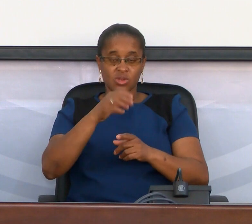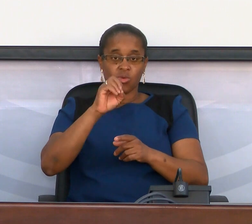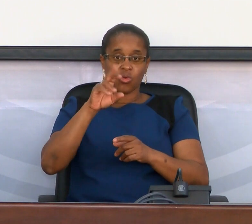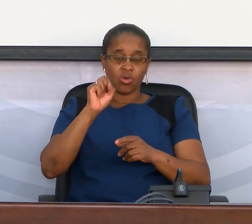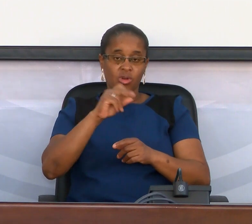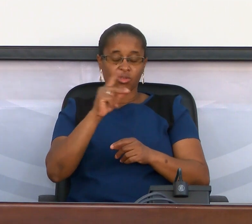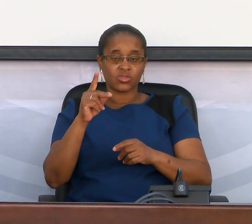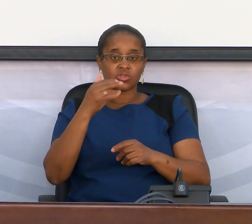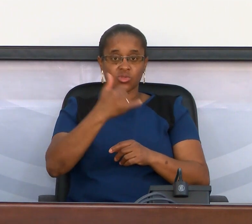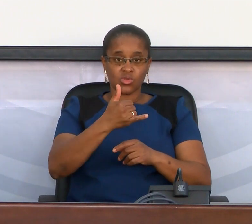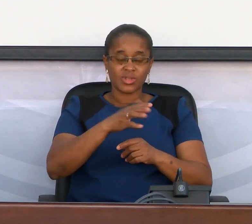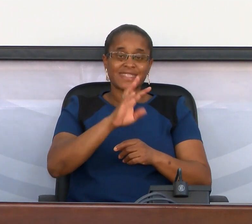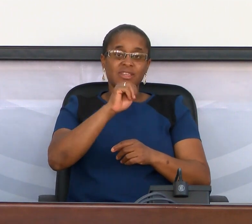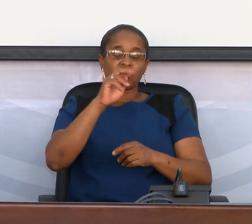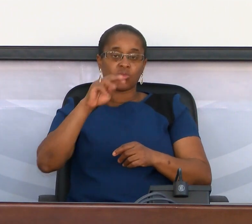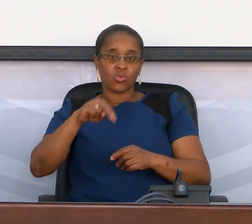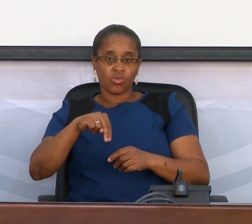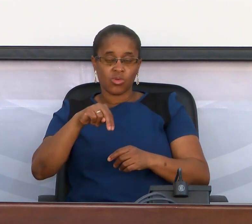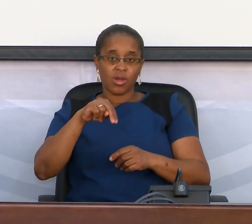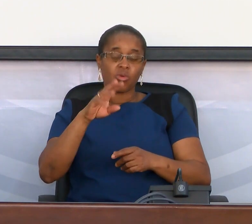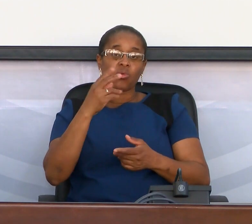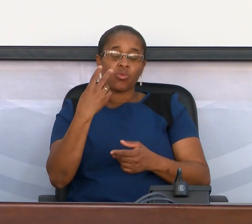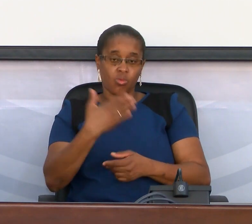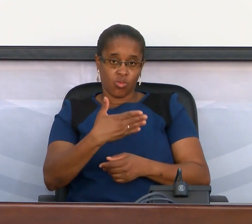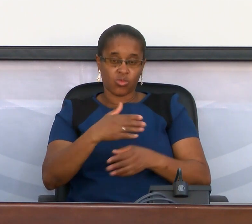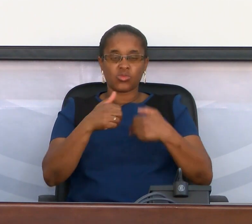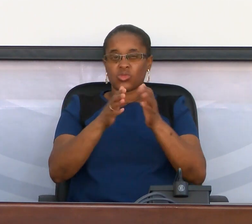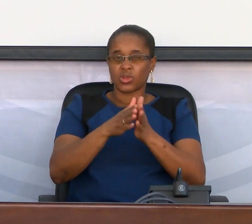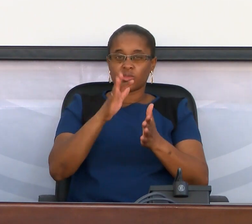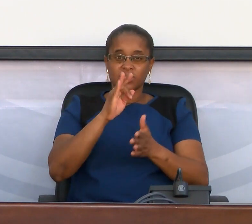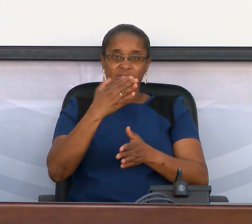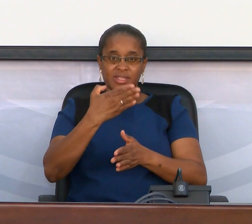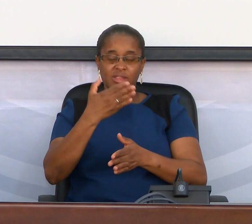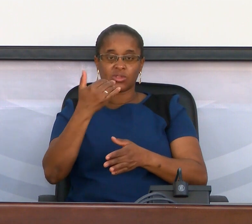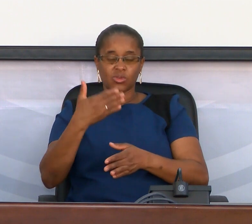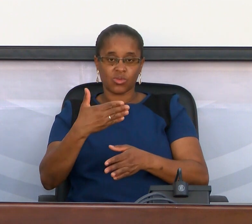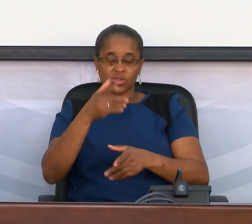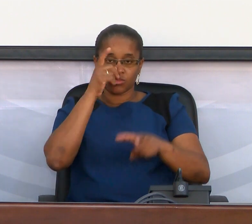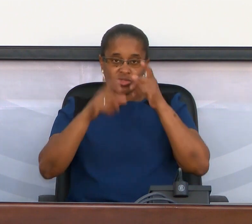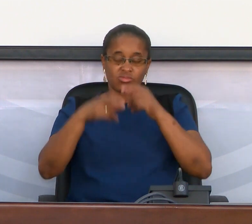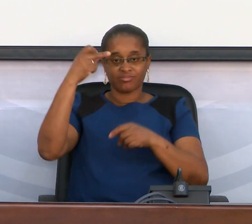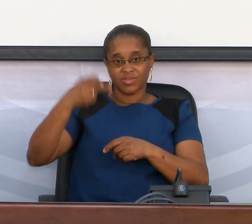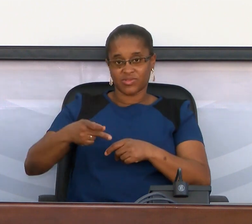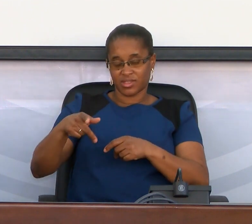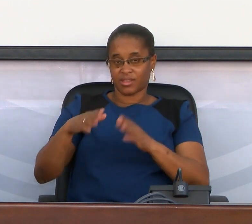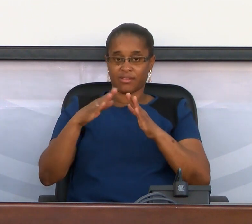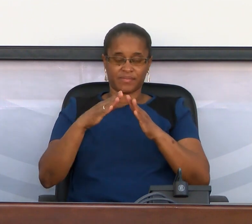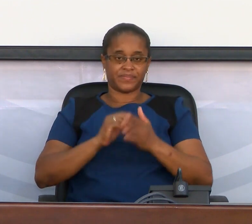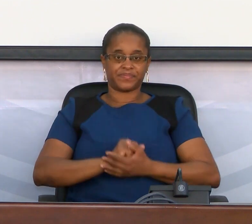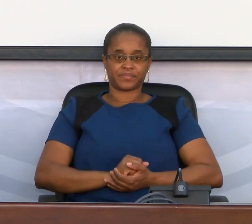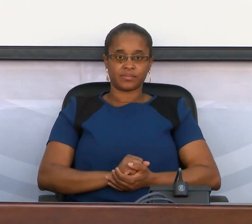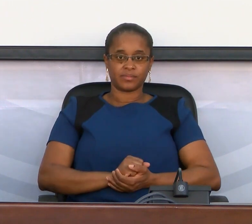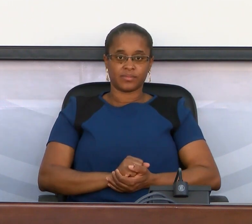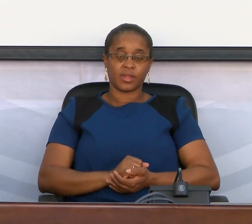2, São Nicolau 1, o que dá um total de 478 pessoas em quarentena.